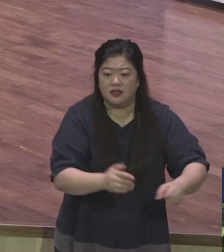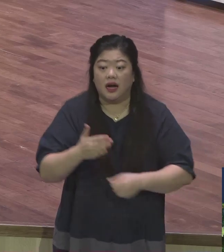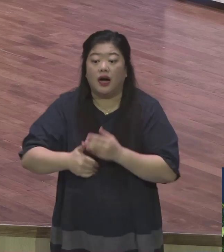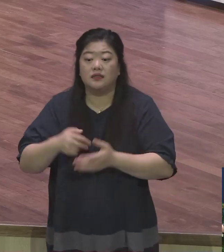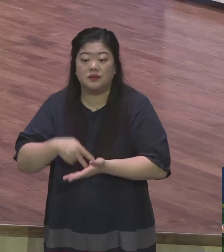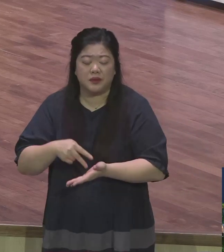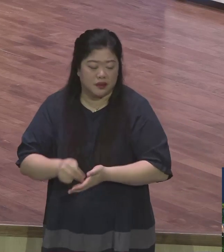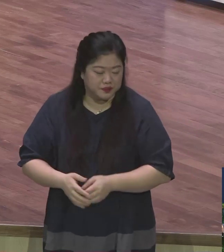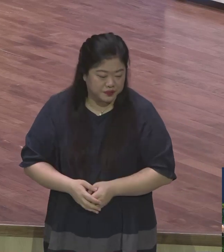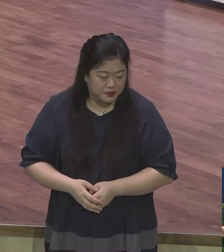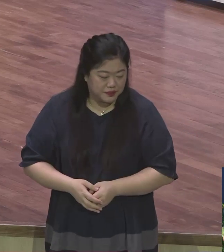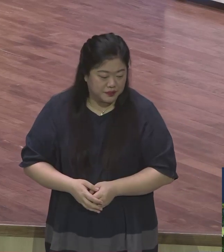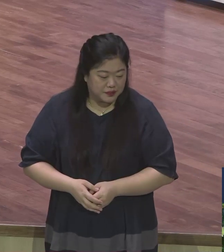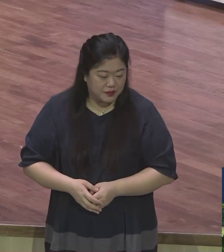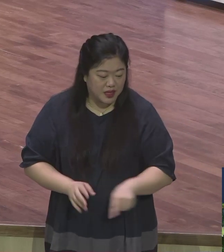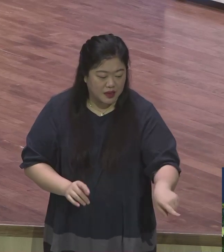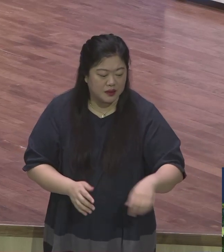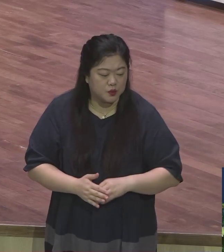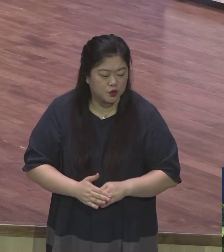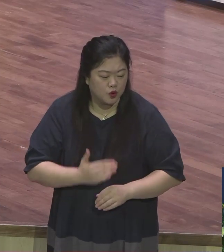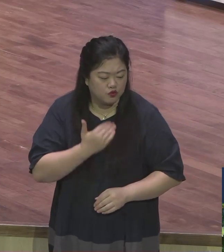향해서 적십니다. 적시로